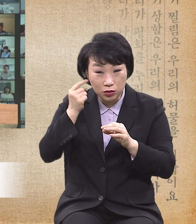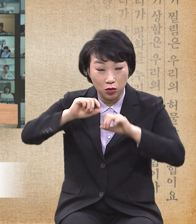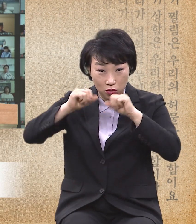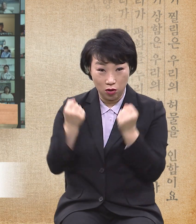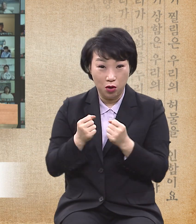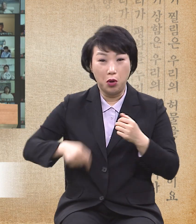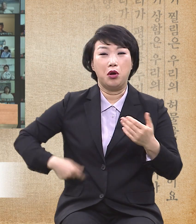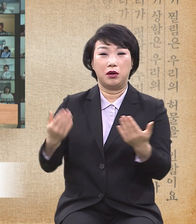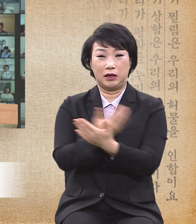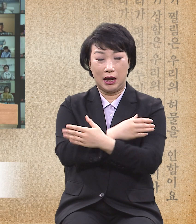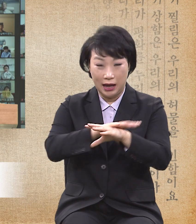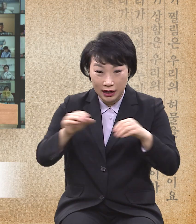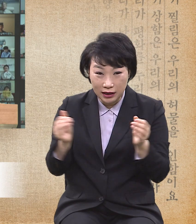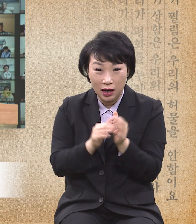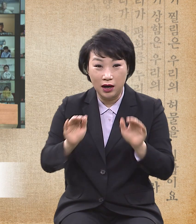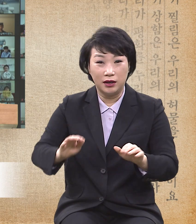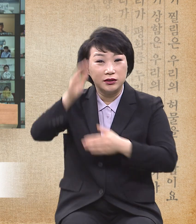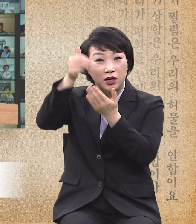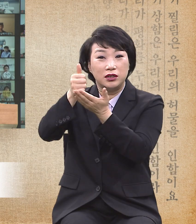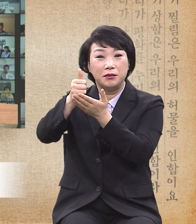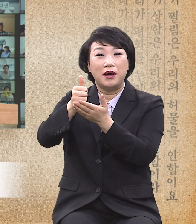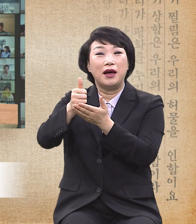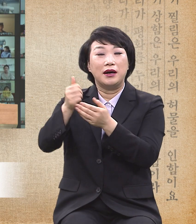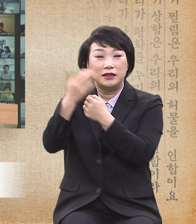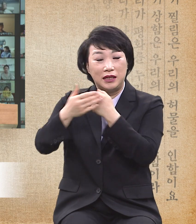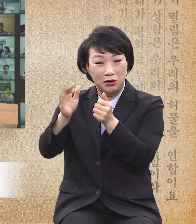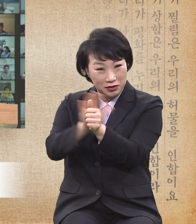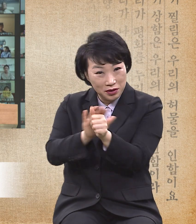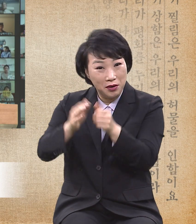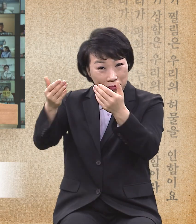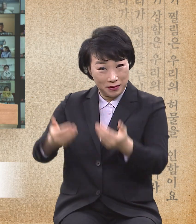처방하고 성령으로 완전히 치료받아야 된다.